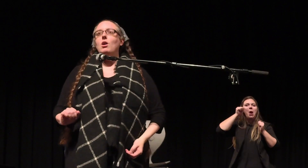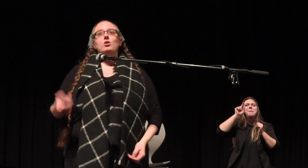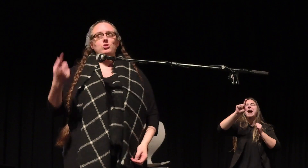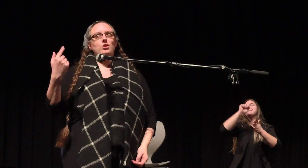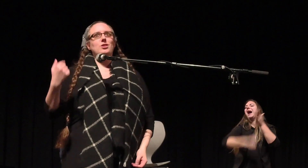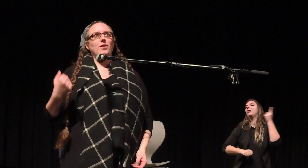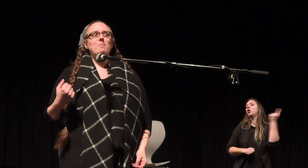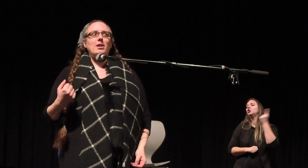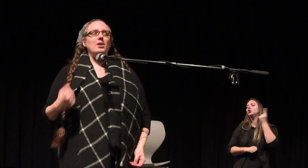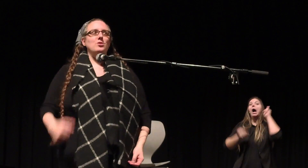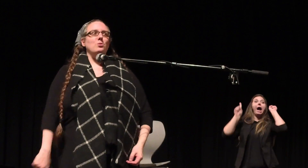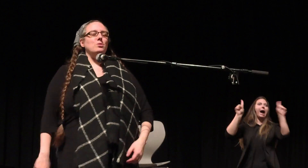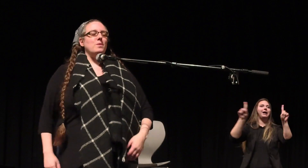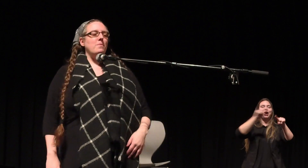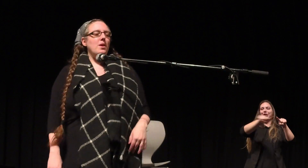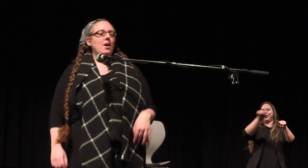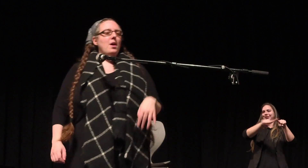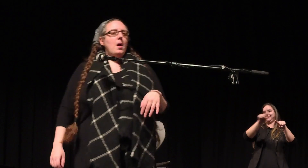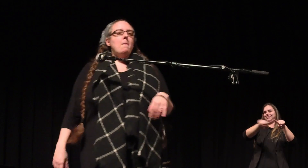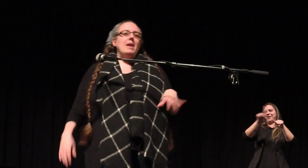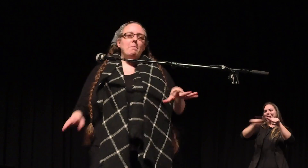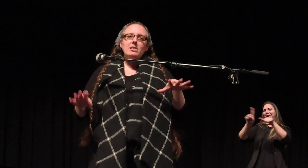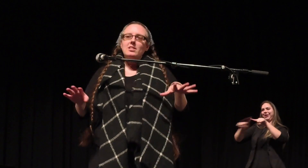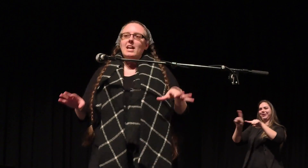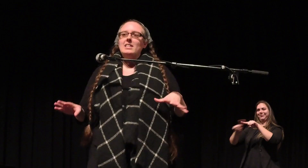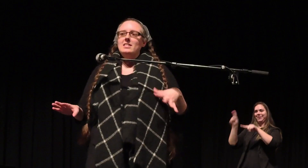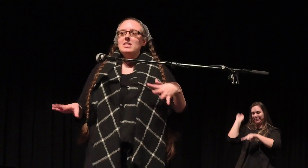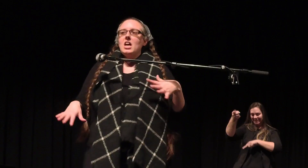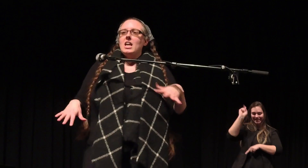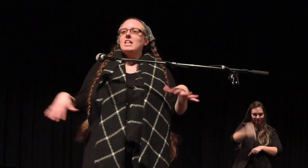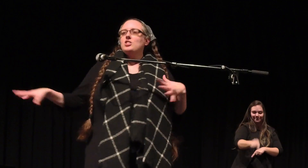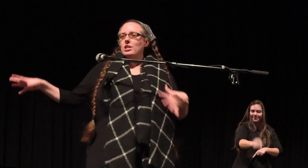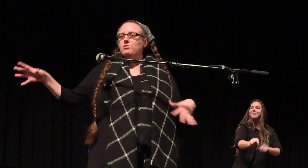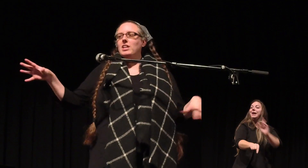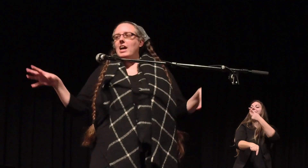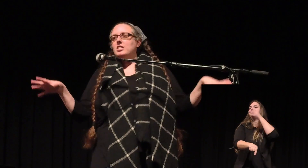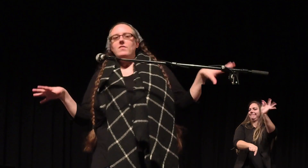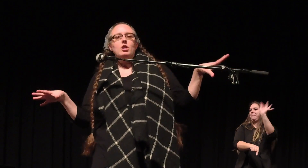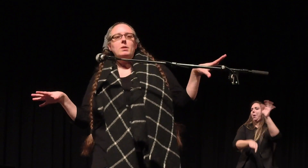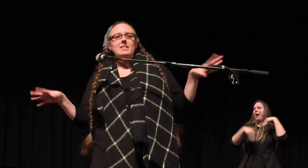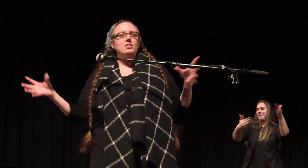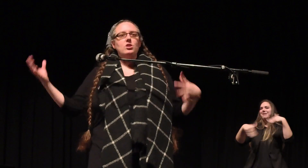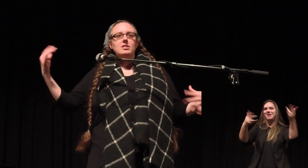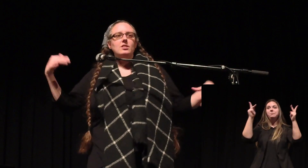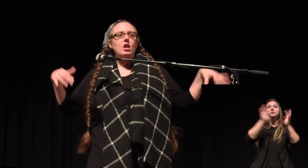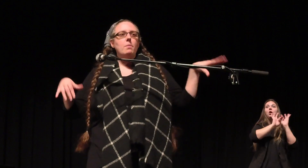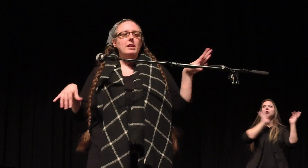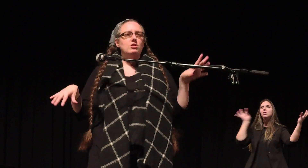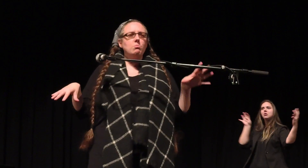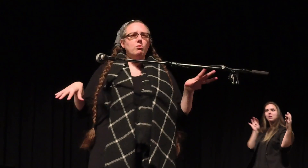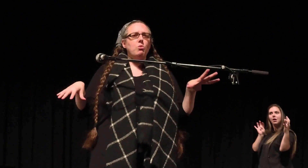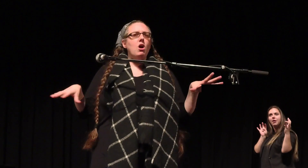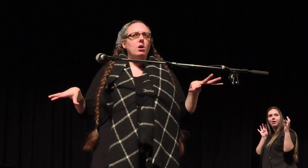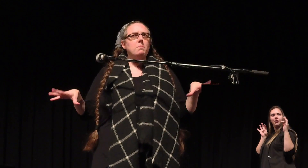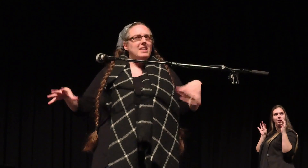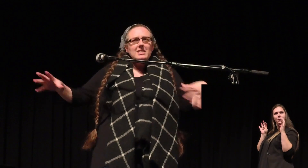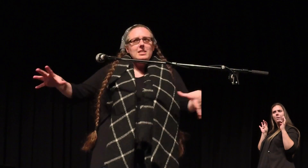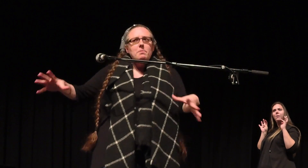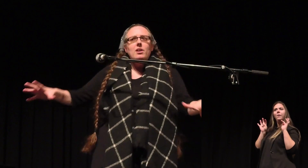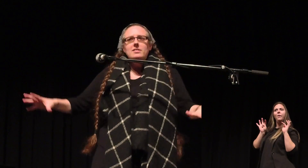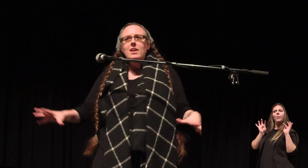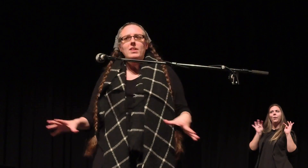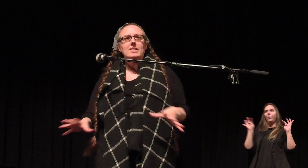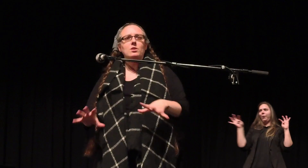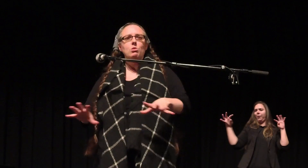carottes. Ça, c'était vraiment quelque chose. Mais à part ce temps-ci, les gens du village avaient commencé à sortir de leur maison pour voir mais qu'est-ce